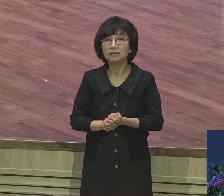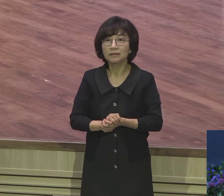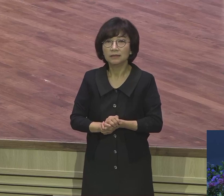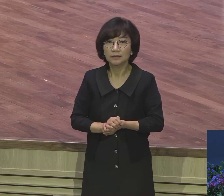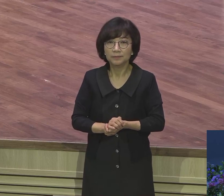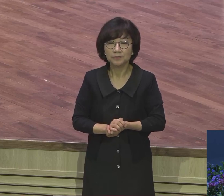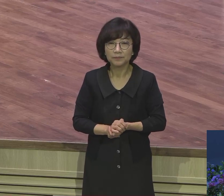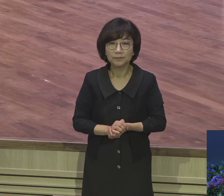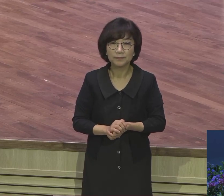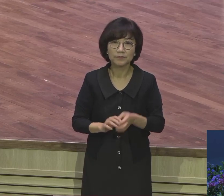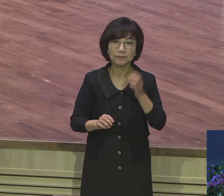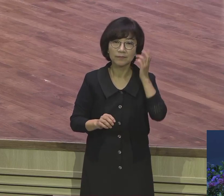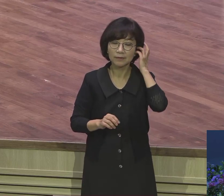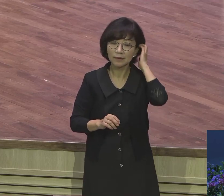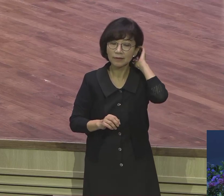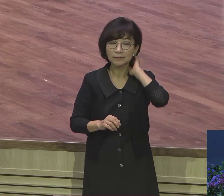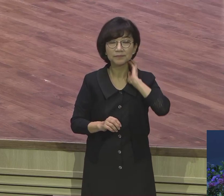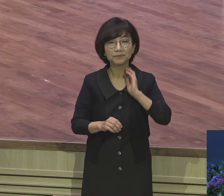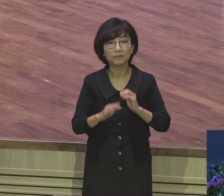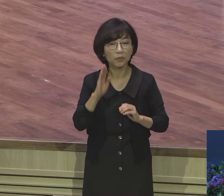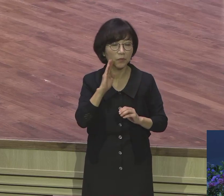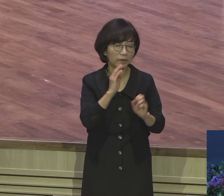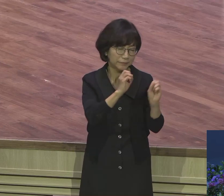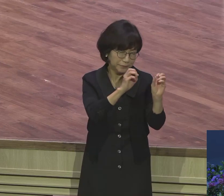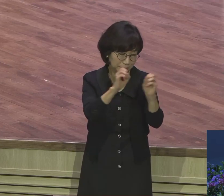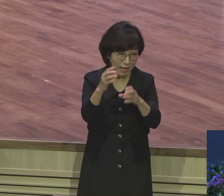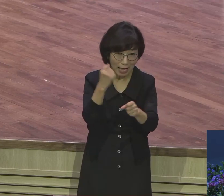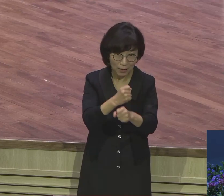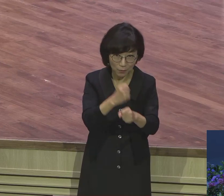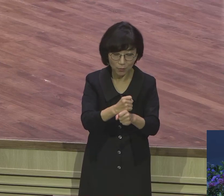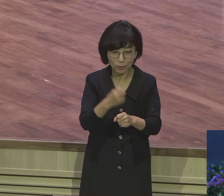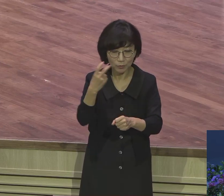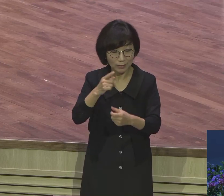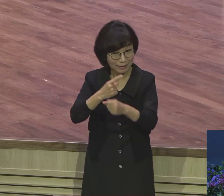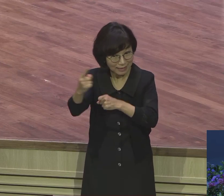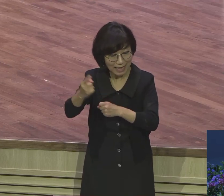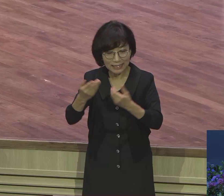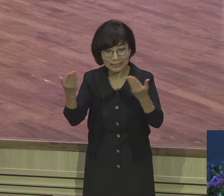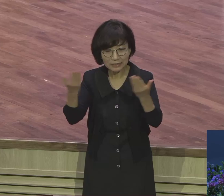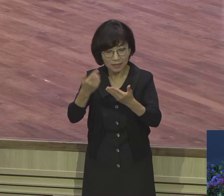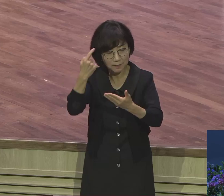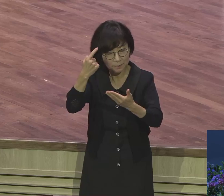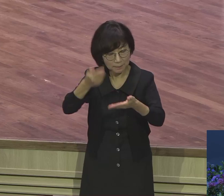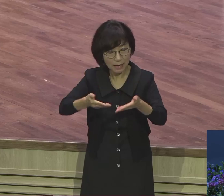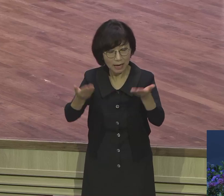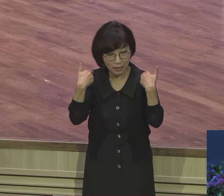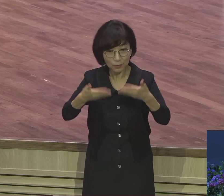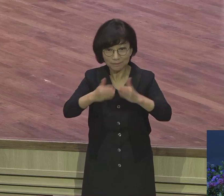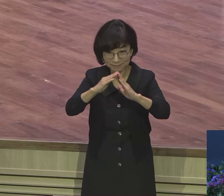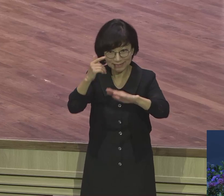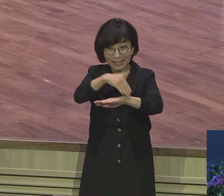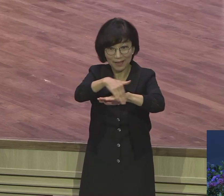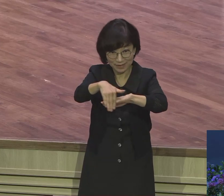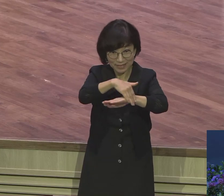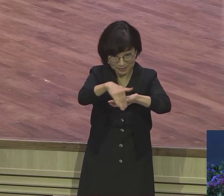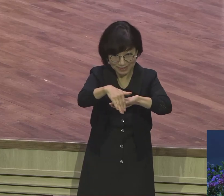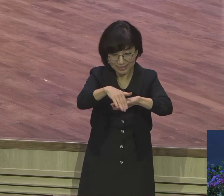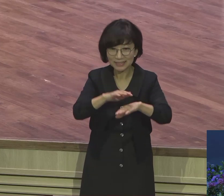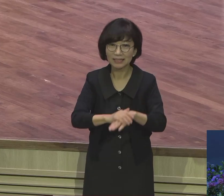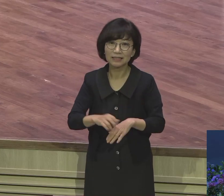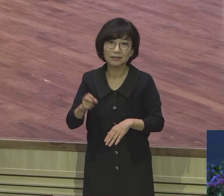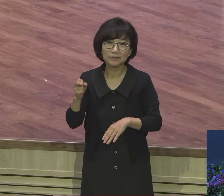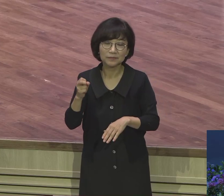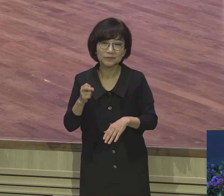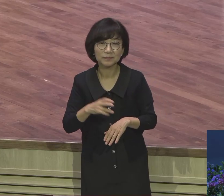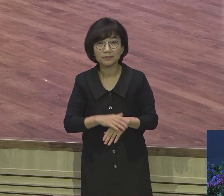코이카 직업 훈련센터 사회들을 또 내년에도 엄청난 계획을 가지고 있습니다. 동남아 보금화를 위해서